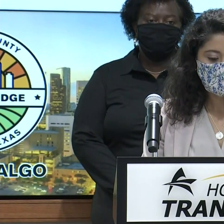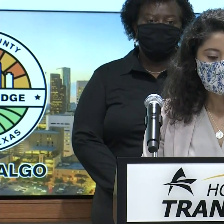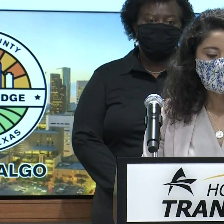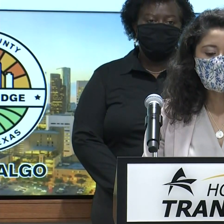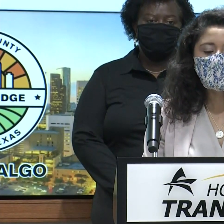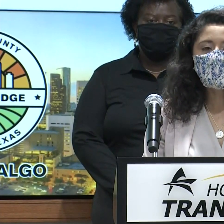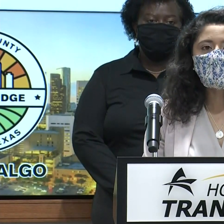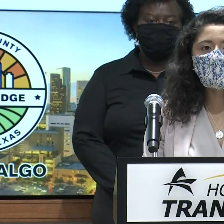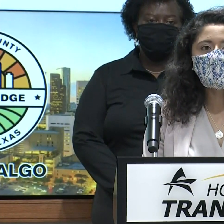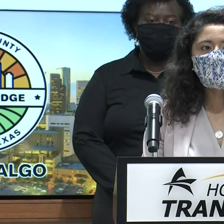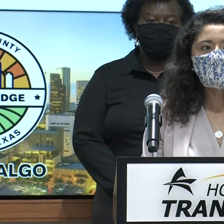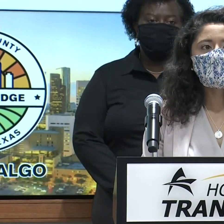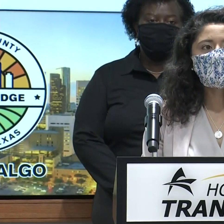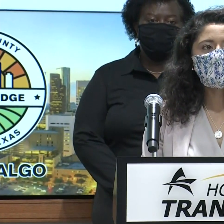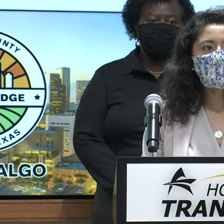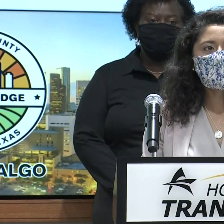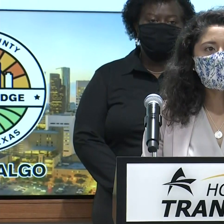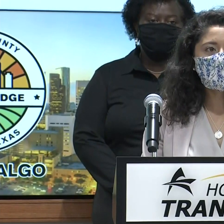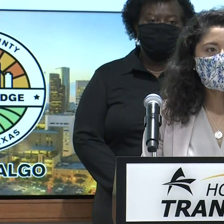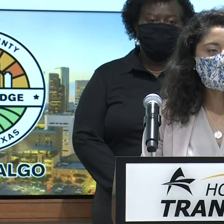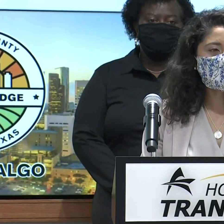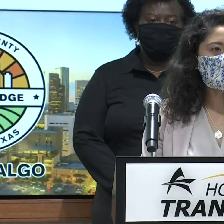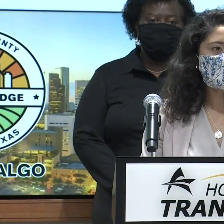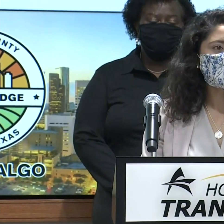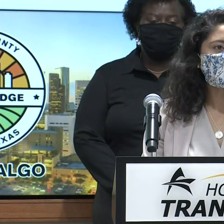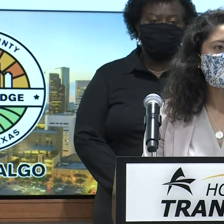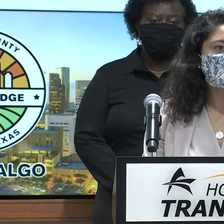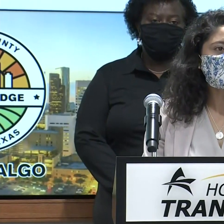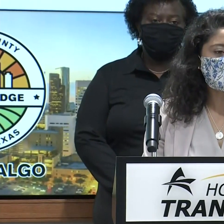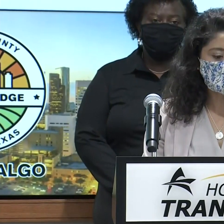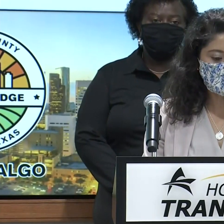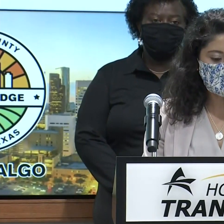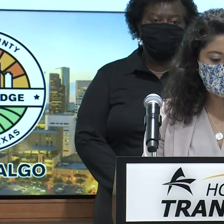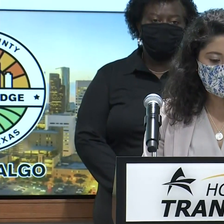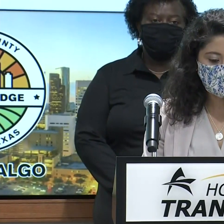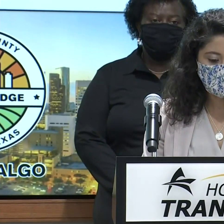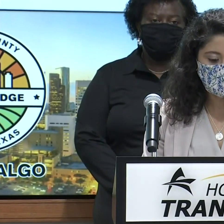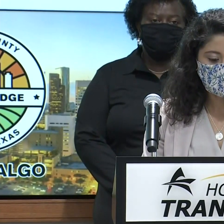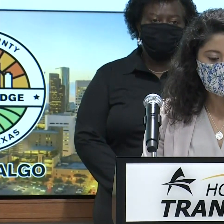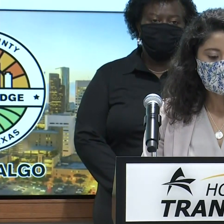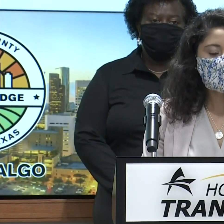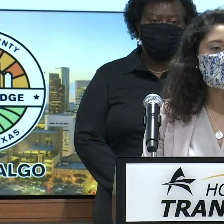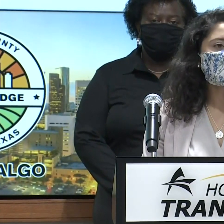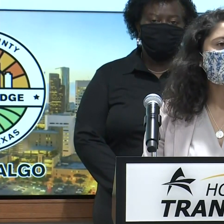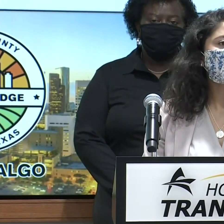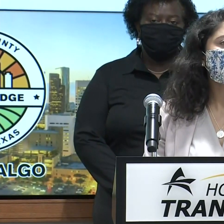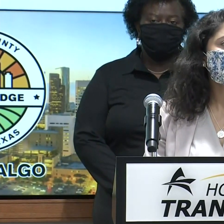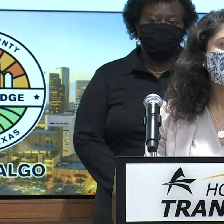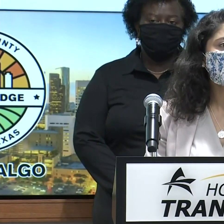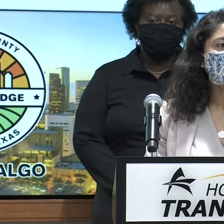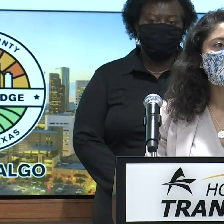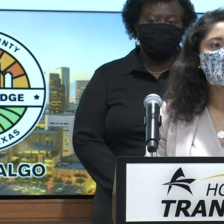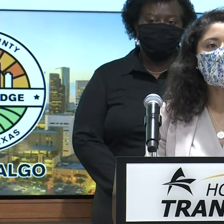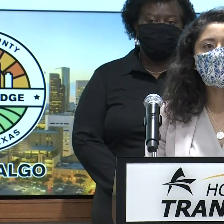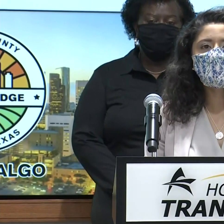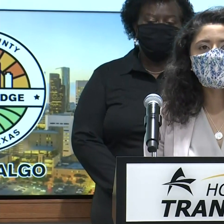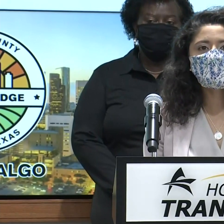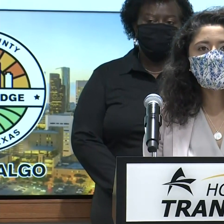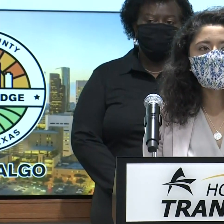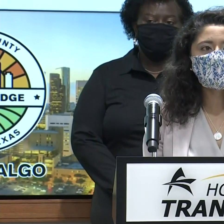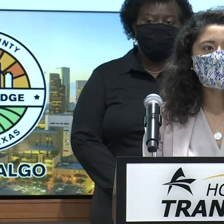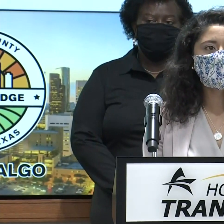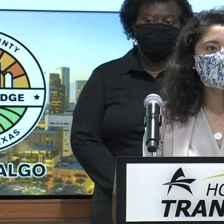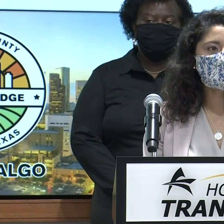ventanas, ni tampoco cuando el agua entra a sus casas en medio de la noche, ni cuando sus niños y los niños de